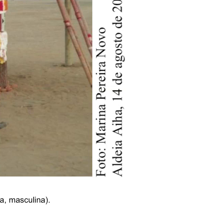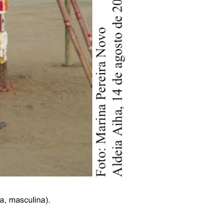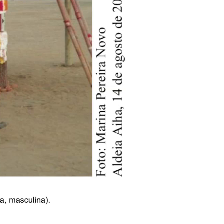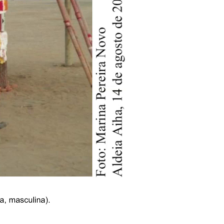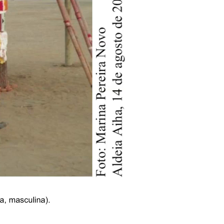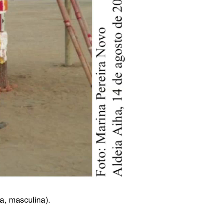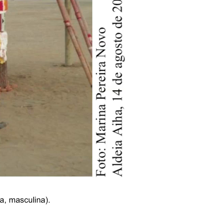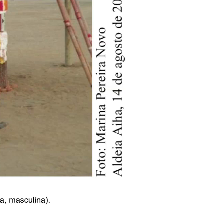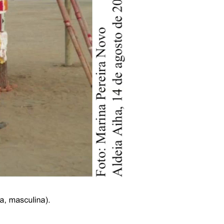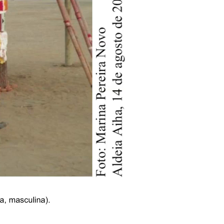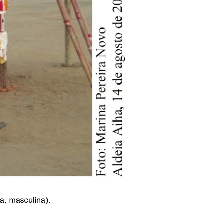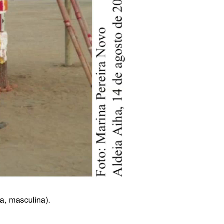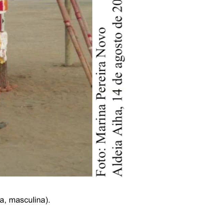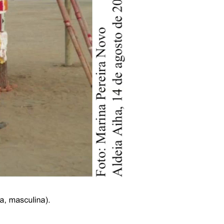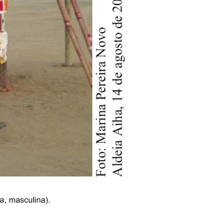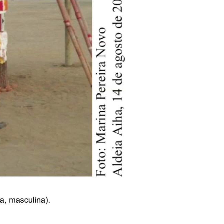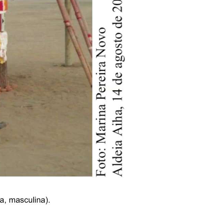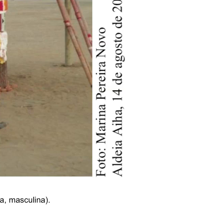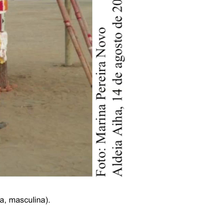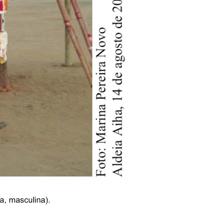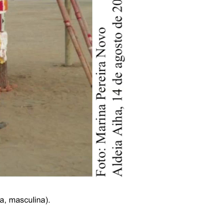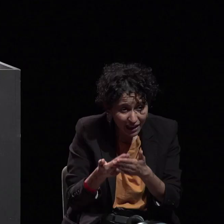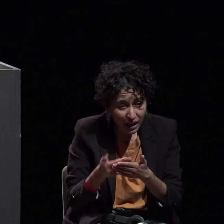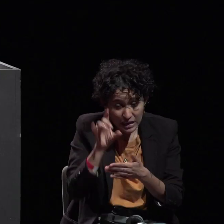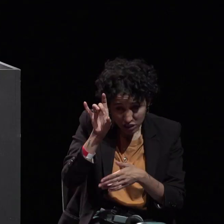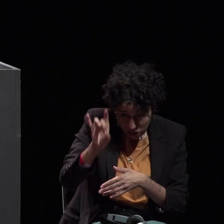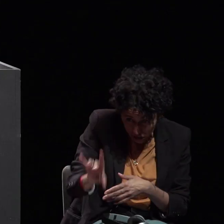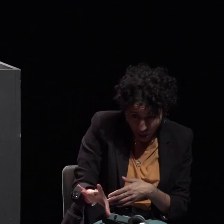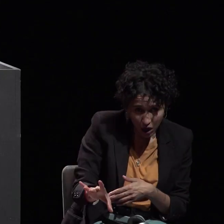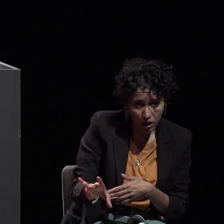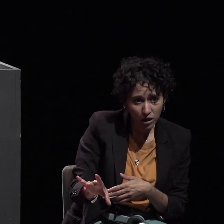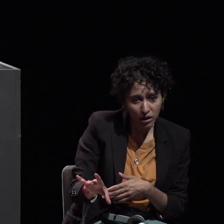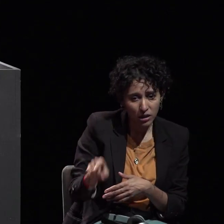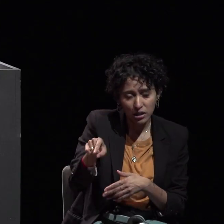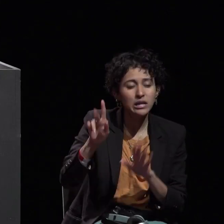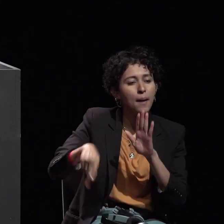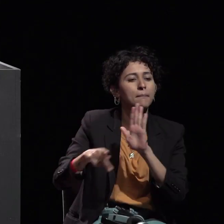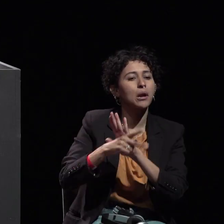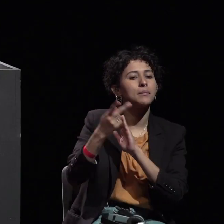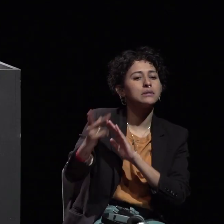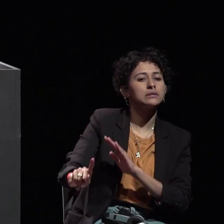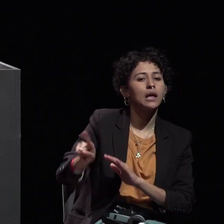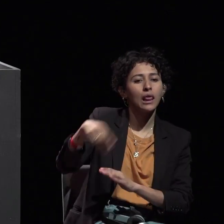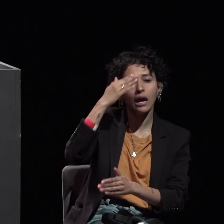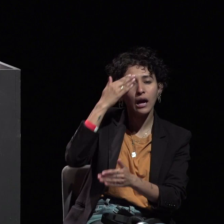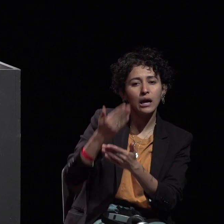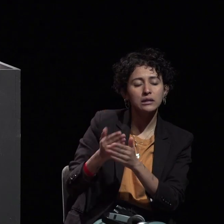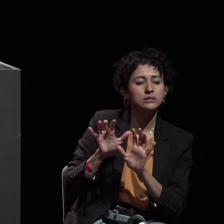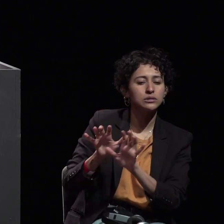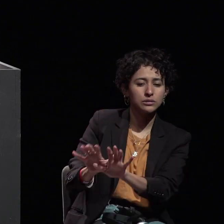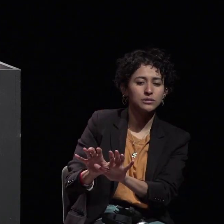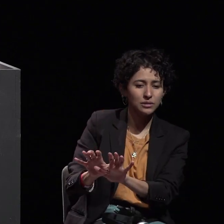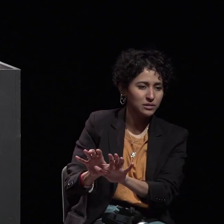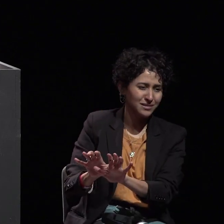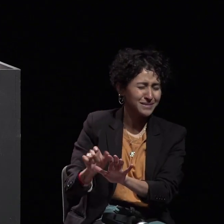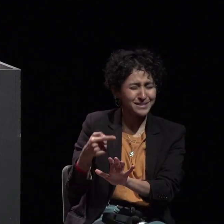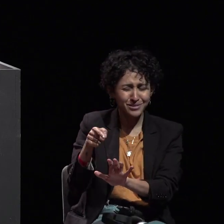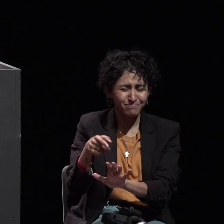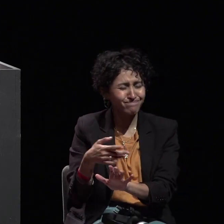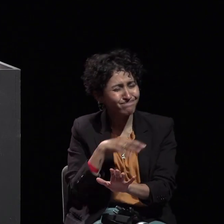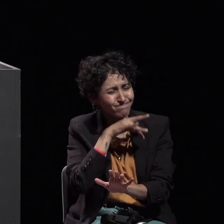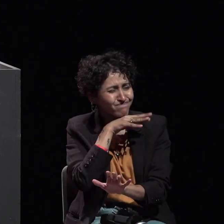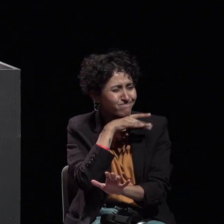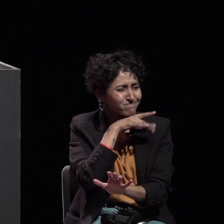de crença, né. Esse mecanismo é um mecanismo perverso e persistente do discurso moderno sobre os outros, né.